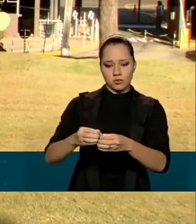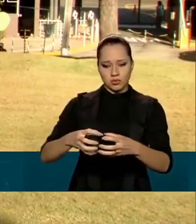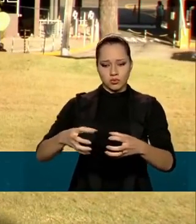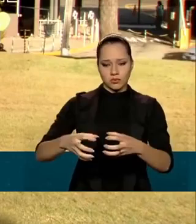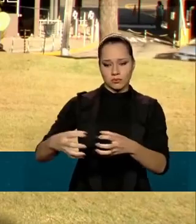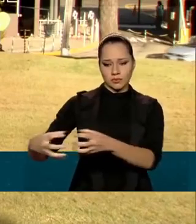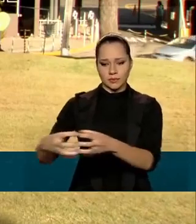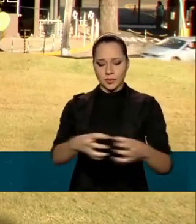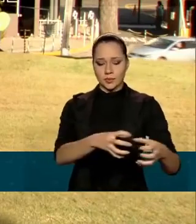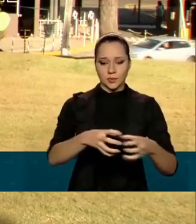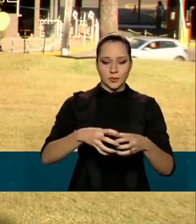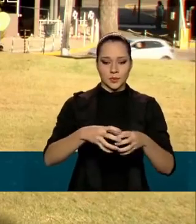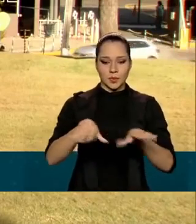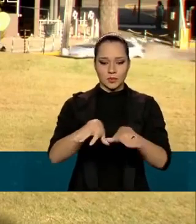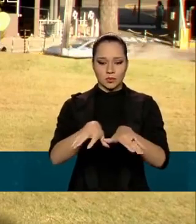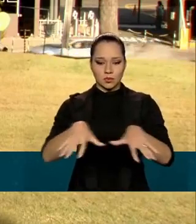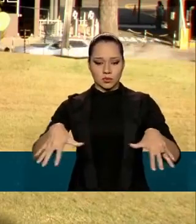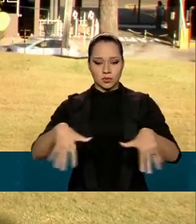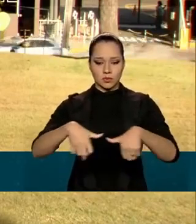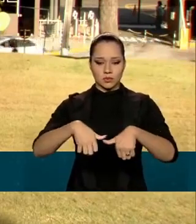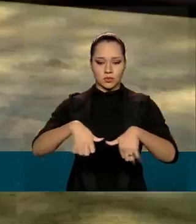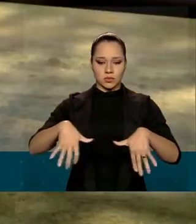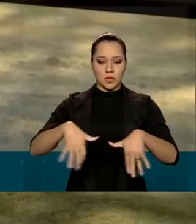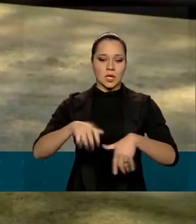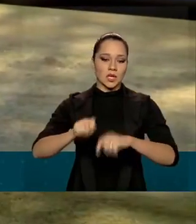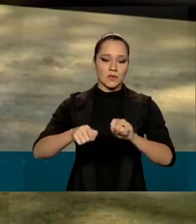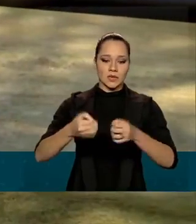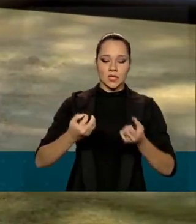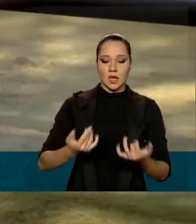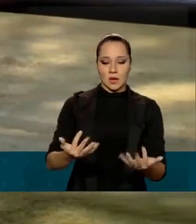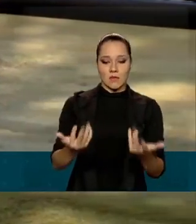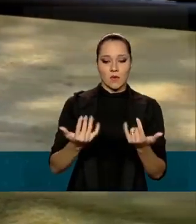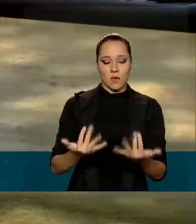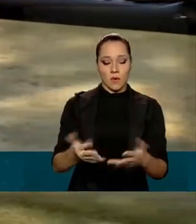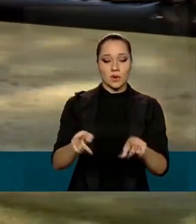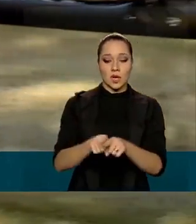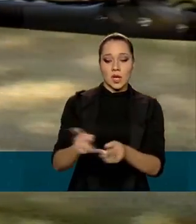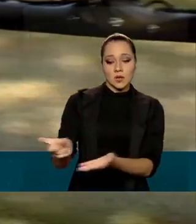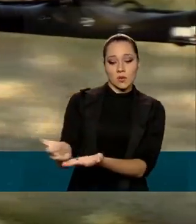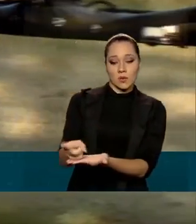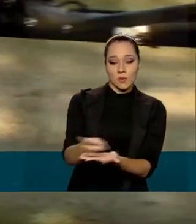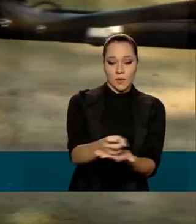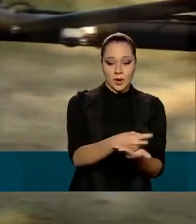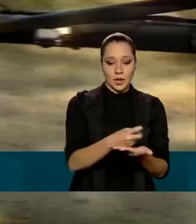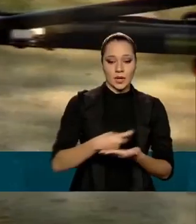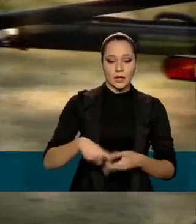que esse equipamento pode fazer nas lavouras, no plantio, na colheita.